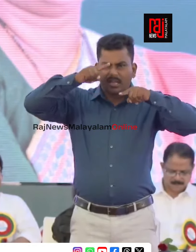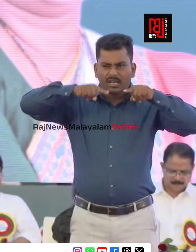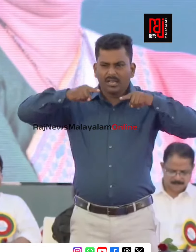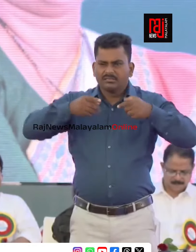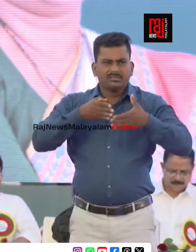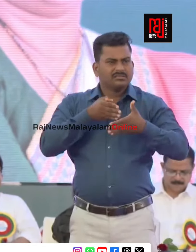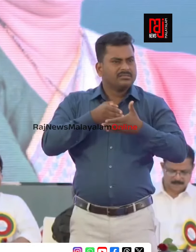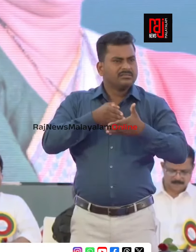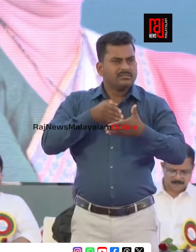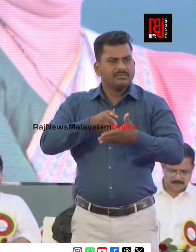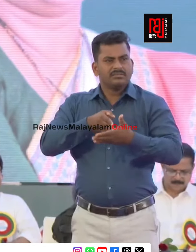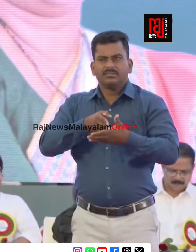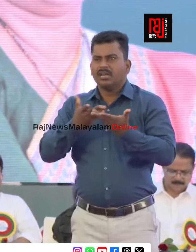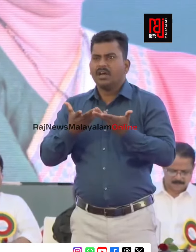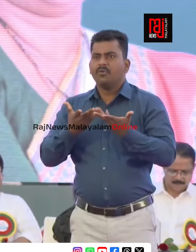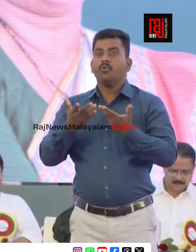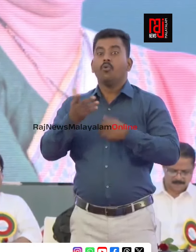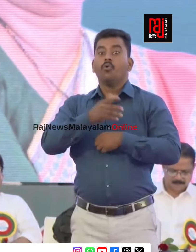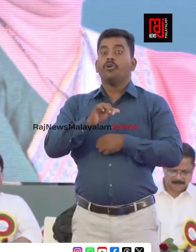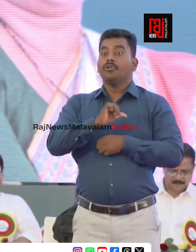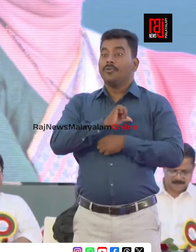നേരിടുന്നവർക്കായുള്ള ഭിന്നശേഷി സൗഹൃദ പാർക്കിംഗ്,